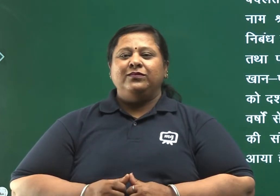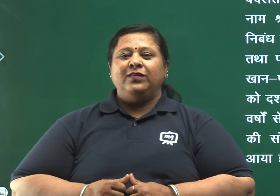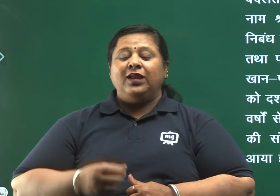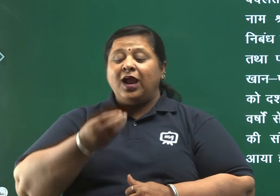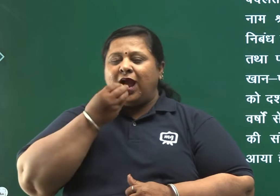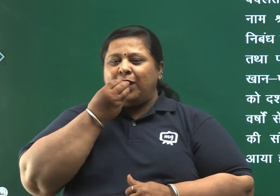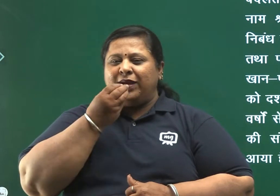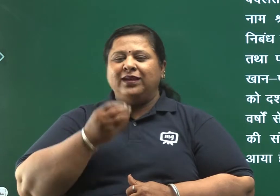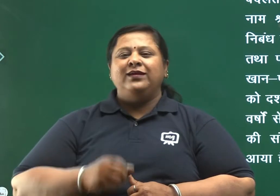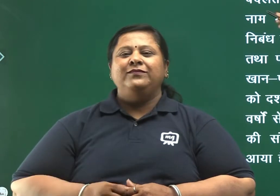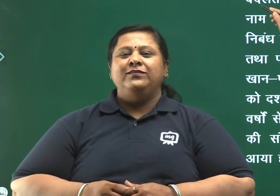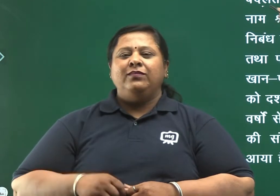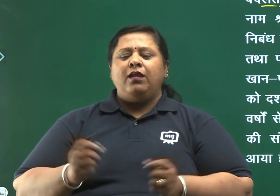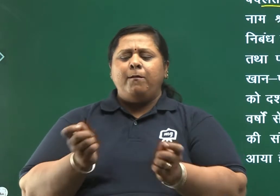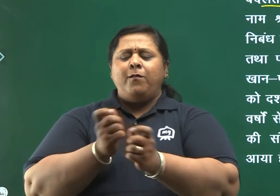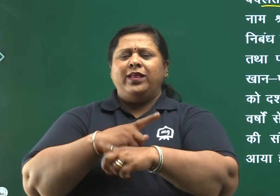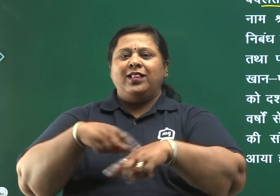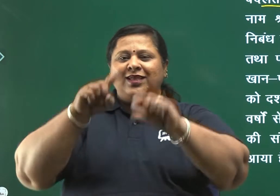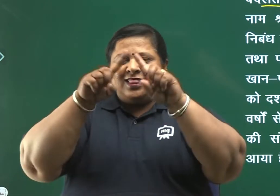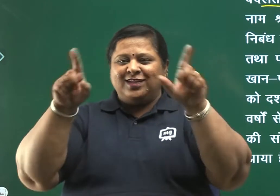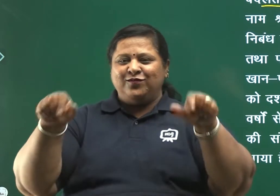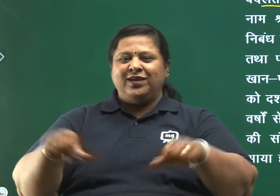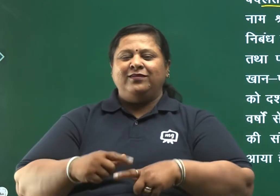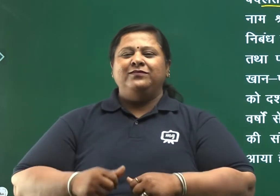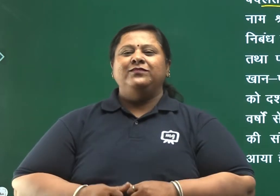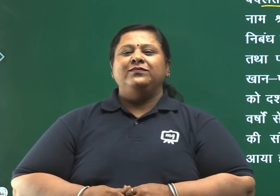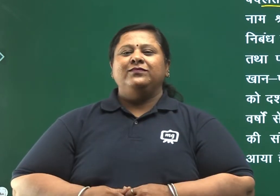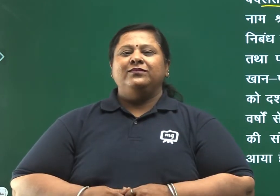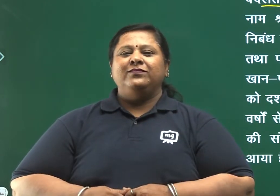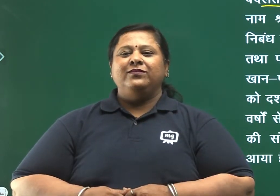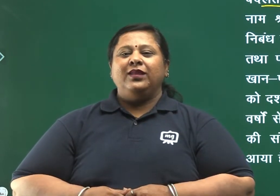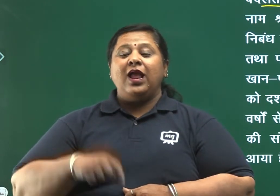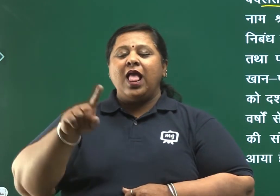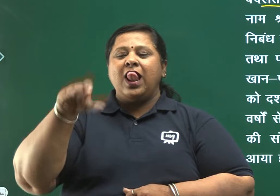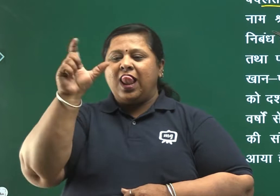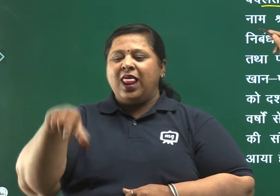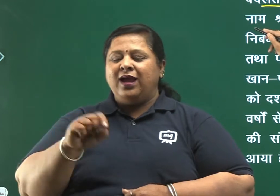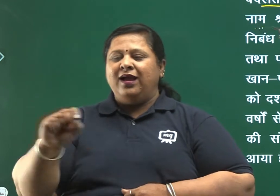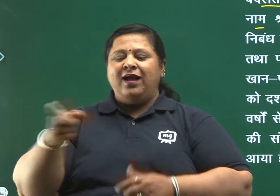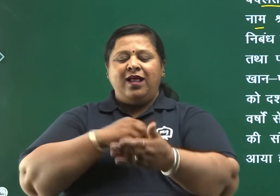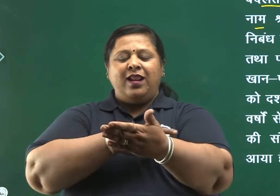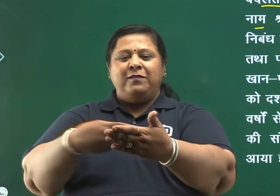खान पान की बदलती तस्वीर के लेखक का नाम